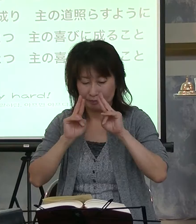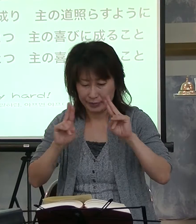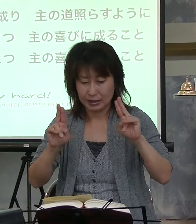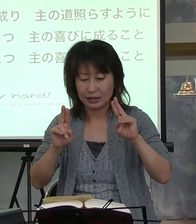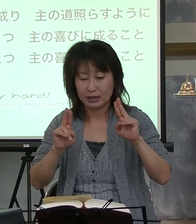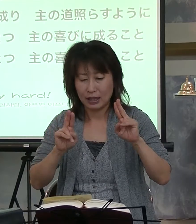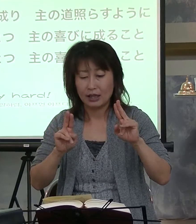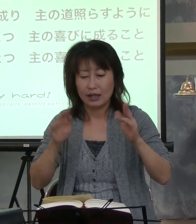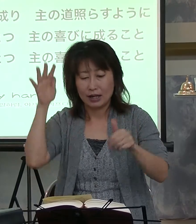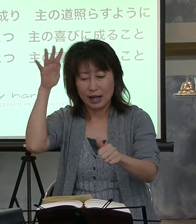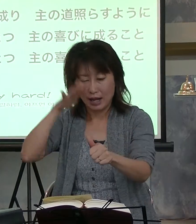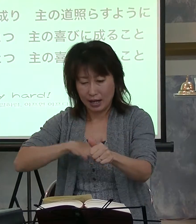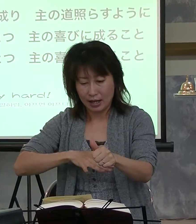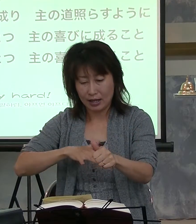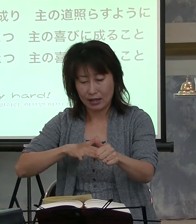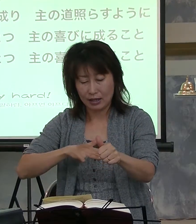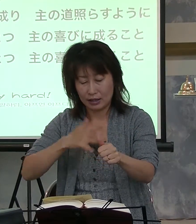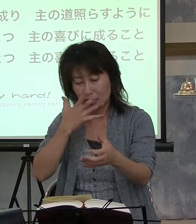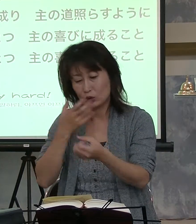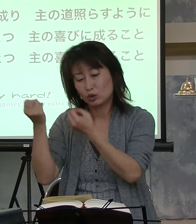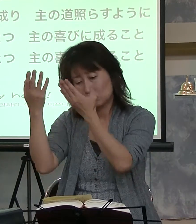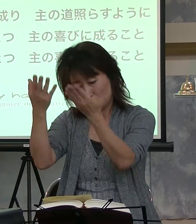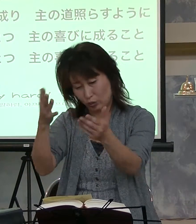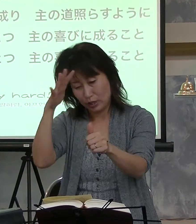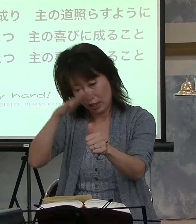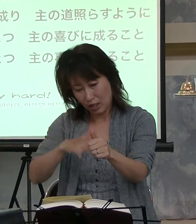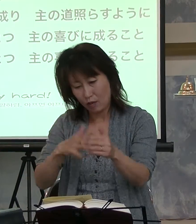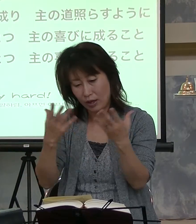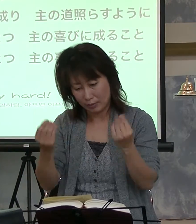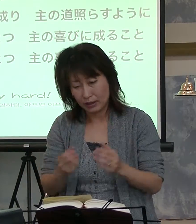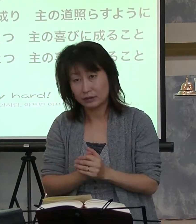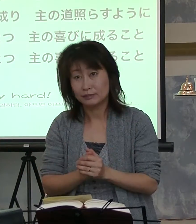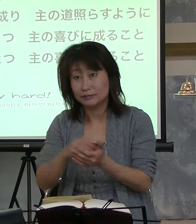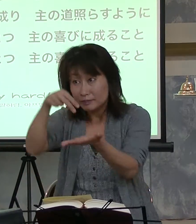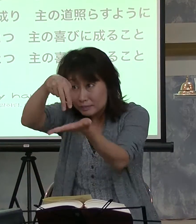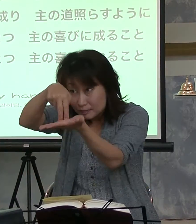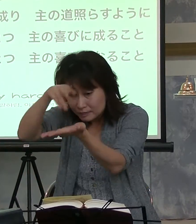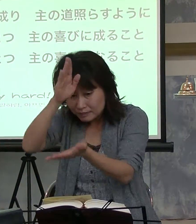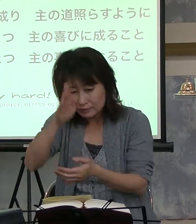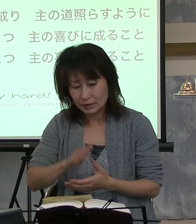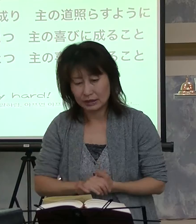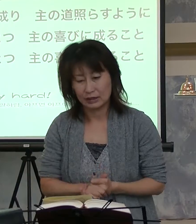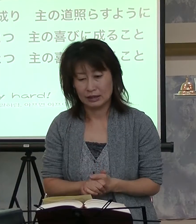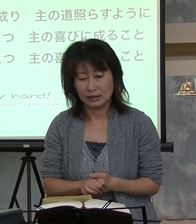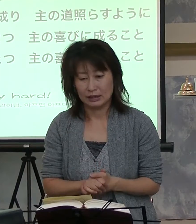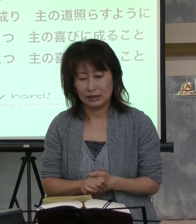紙を持って祝福を持って終わりたいと思います。